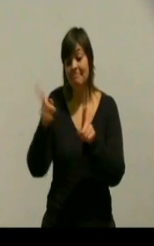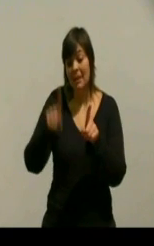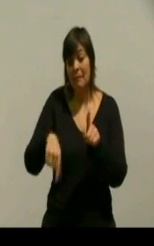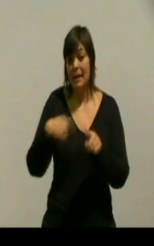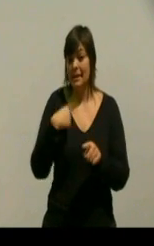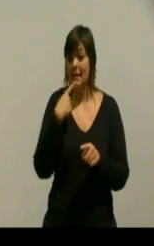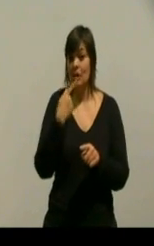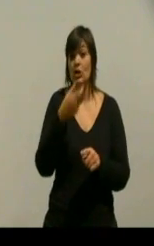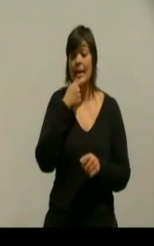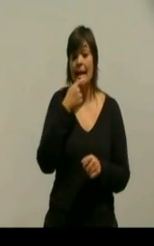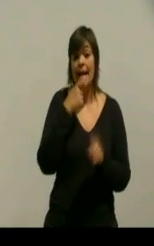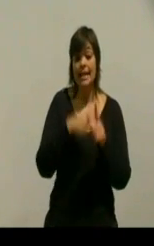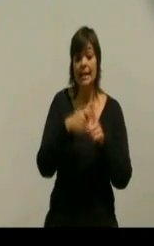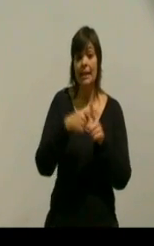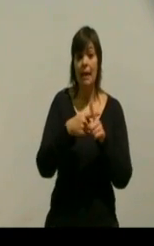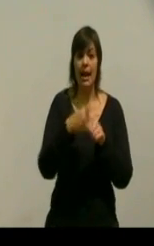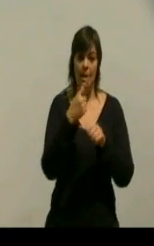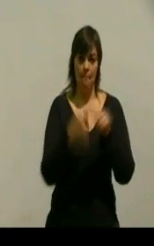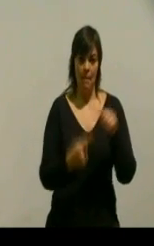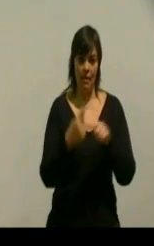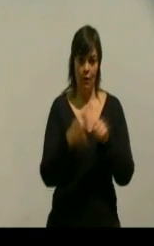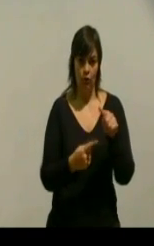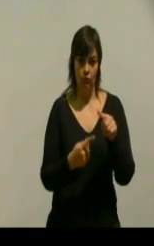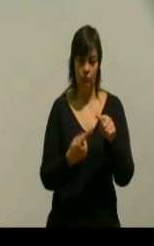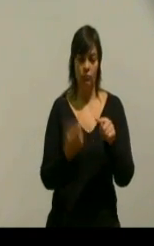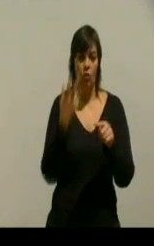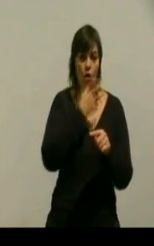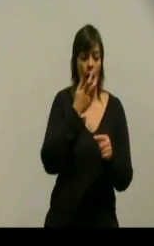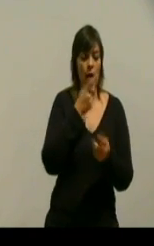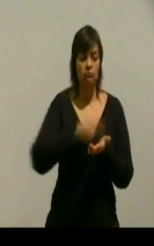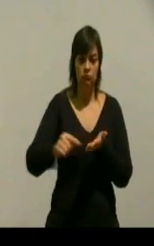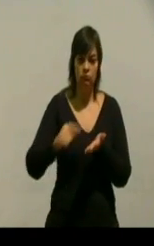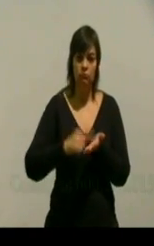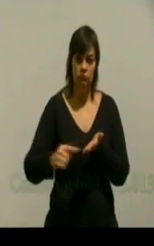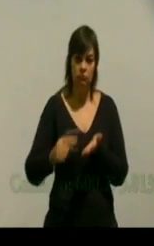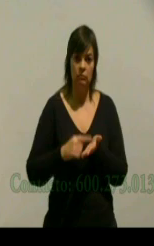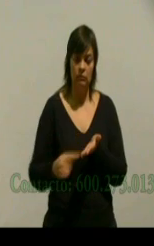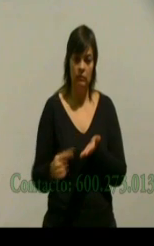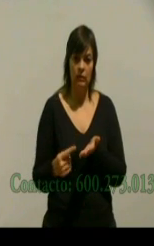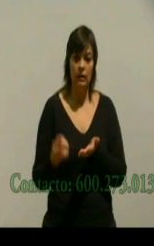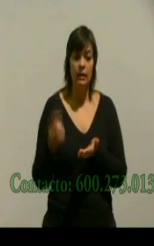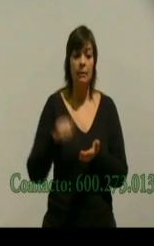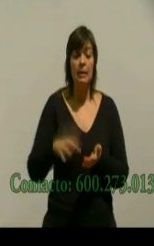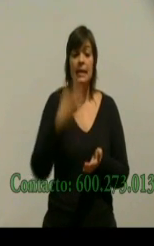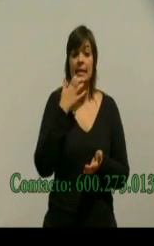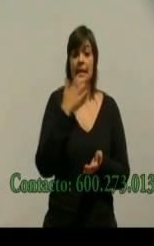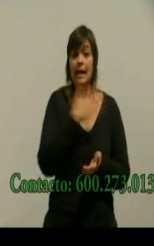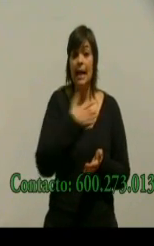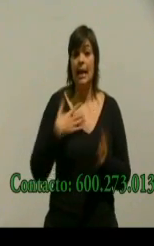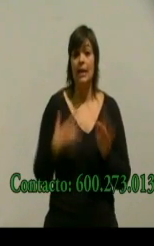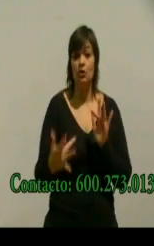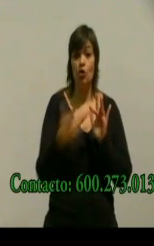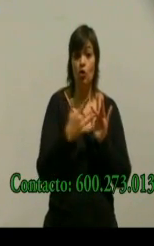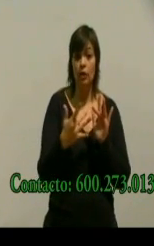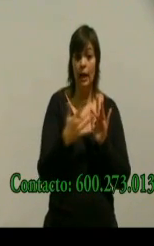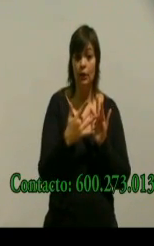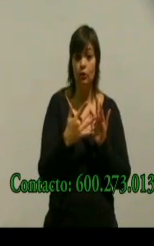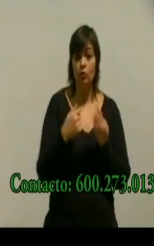de inglés es a nivel medio, tanto oral como escrito, y que si queréis contactar conmigo, mi número